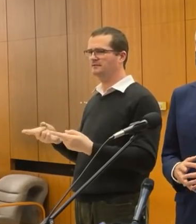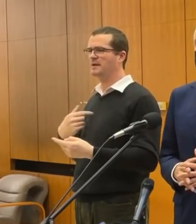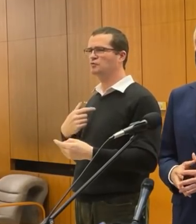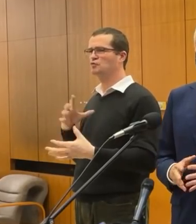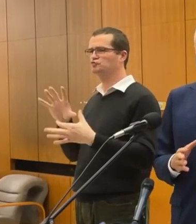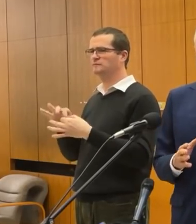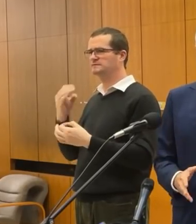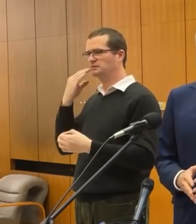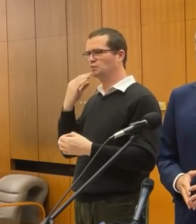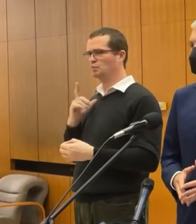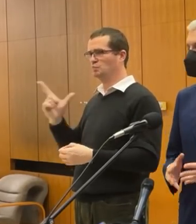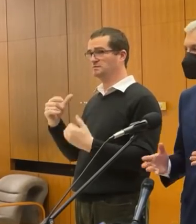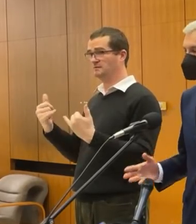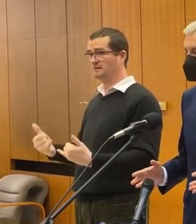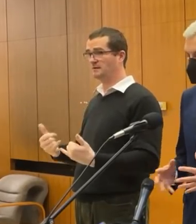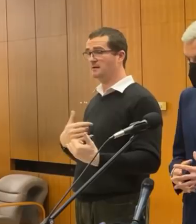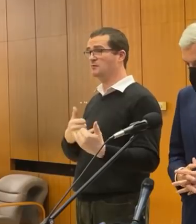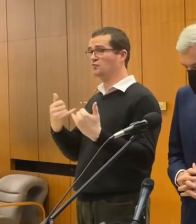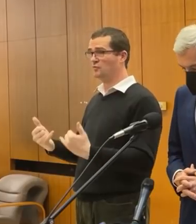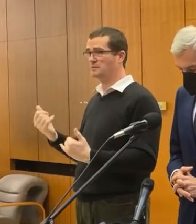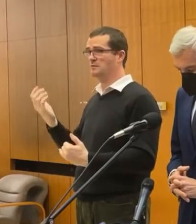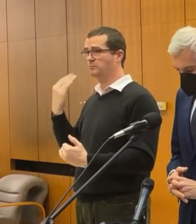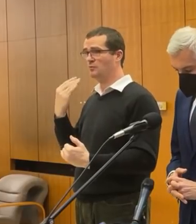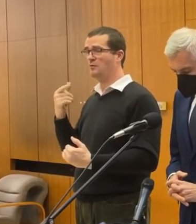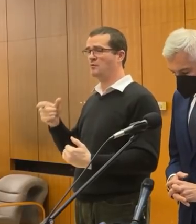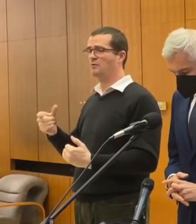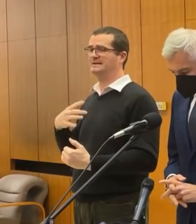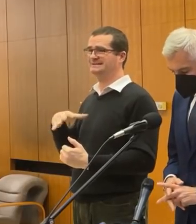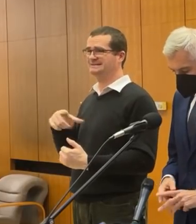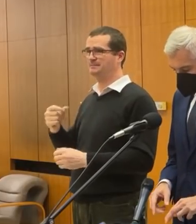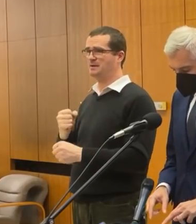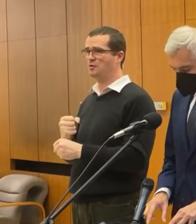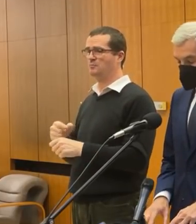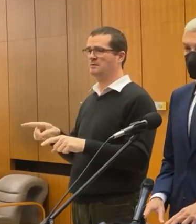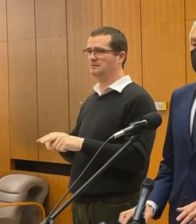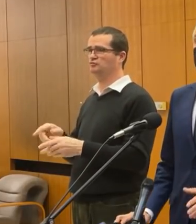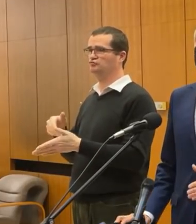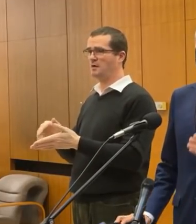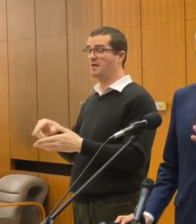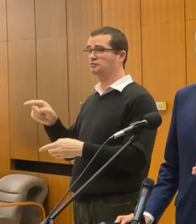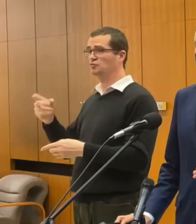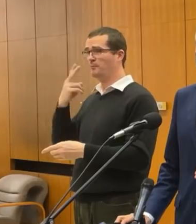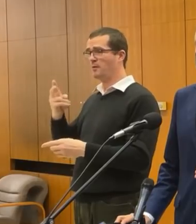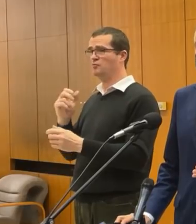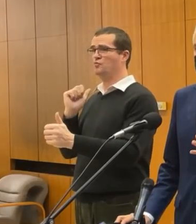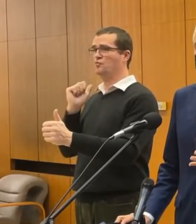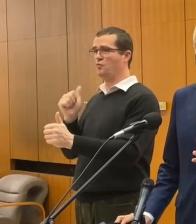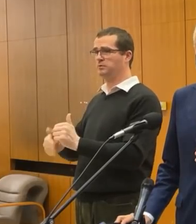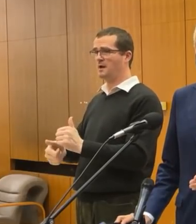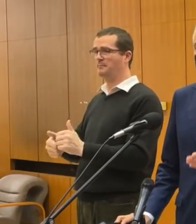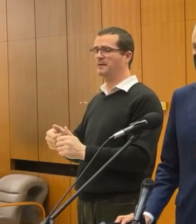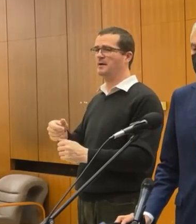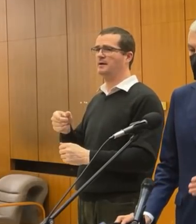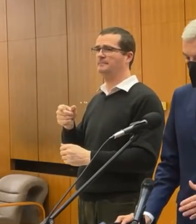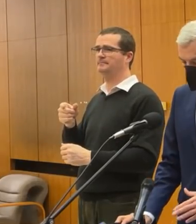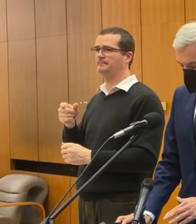so Spojenými štátmi robíme teraz, robili sme doteraz a ktoré hodláme robiť aj naďalej. Z tohto pohľadu dobiehame. Chcem tiež